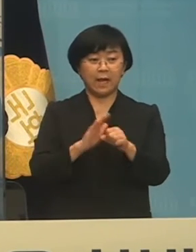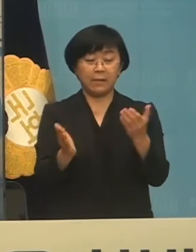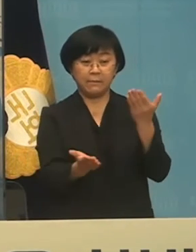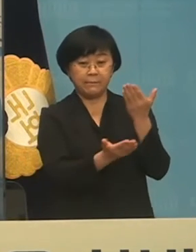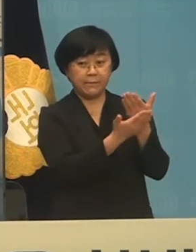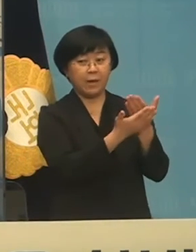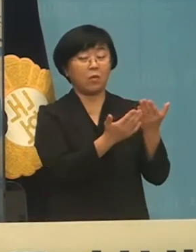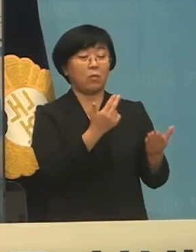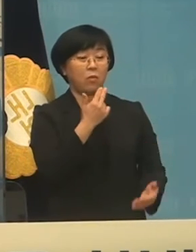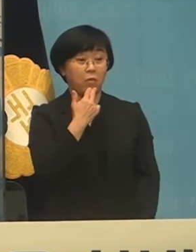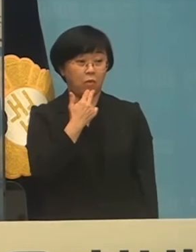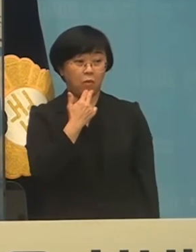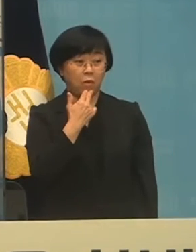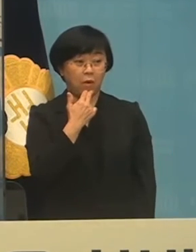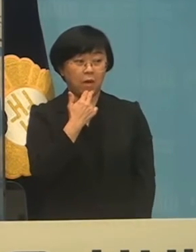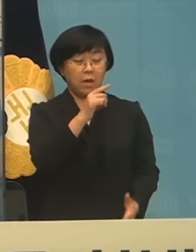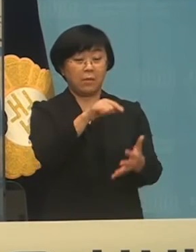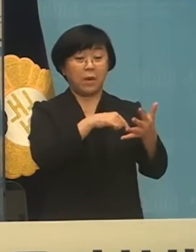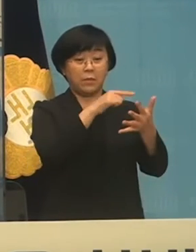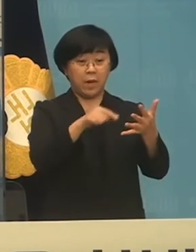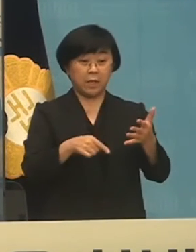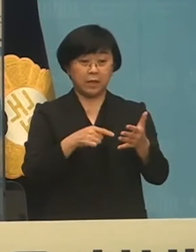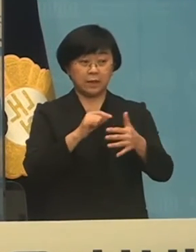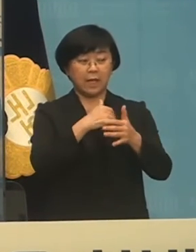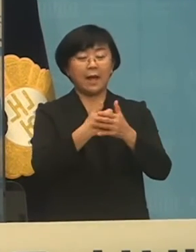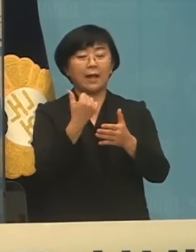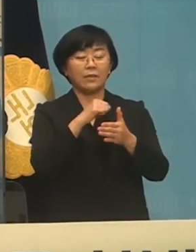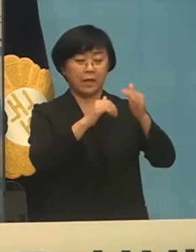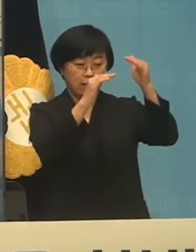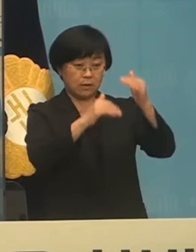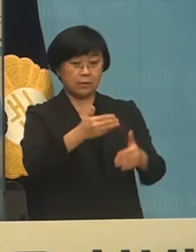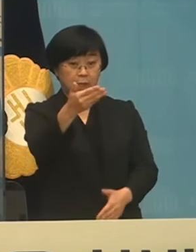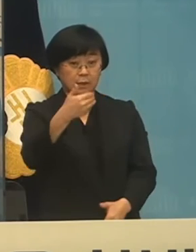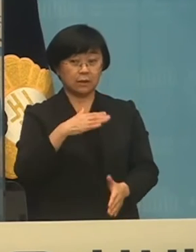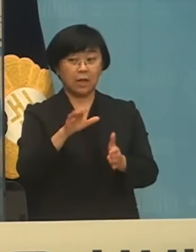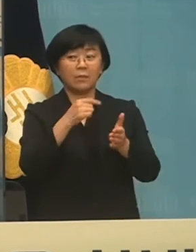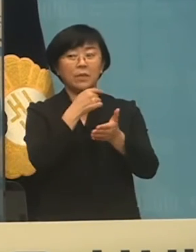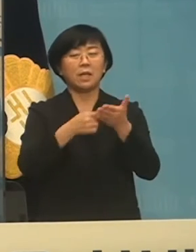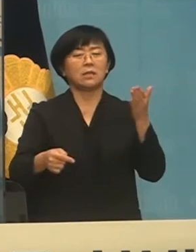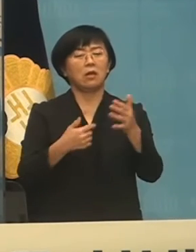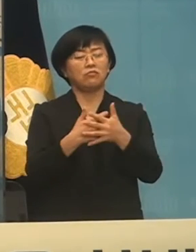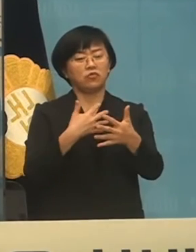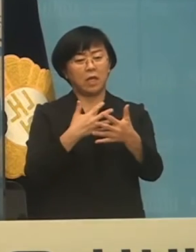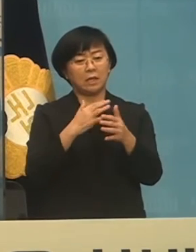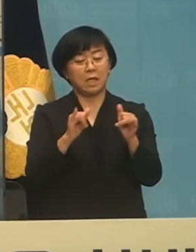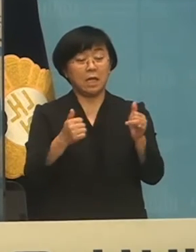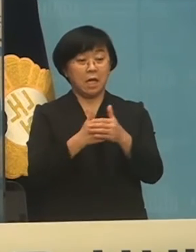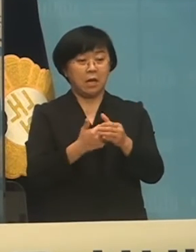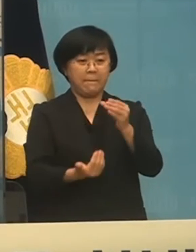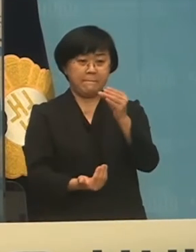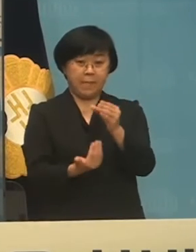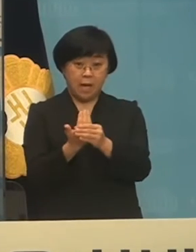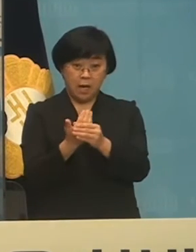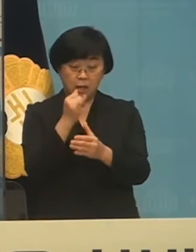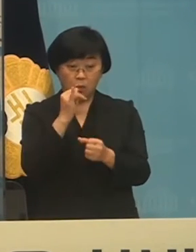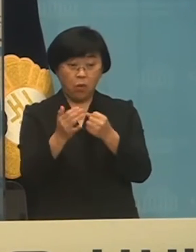반영하지 않았으며 배보상 안내 과정에서 피해자의 불안을